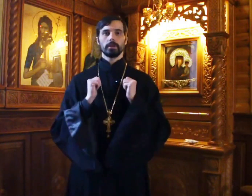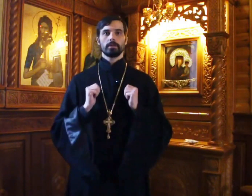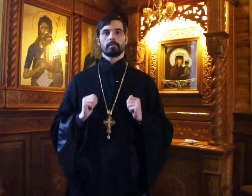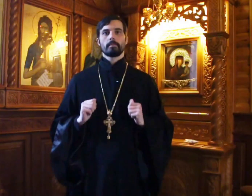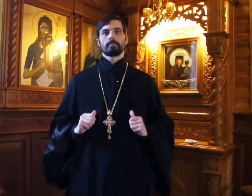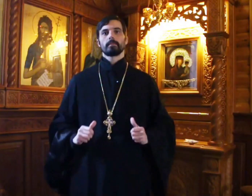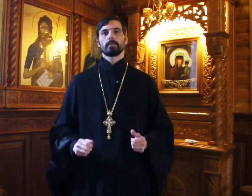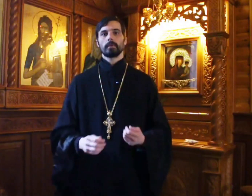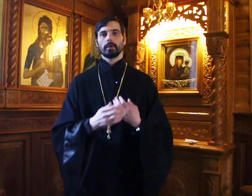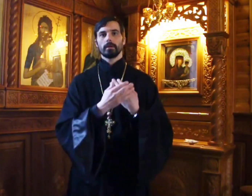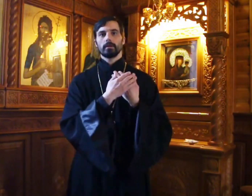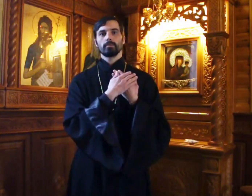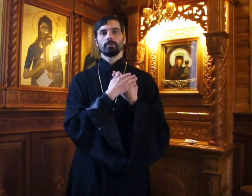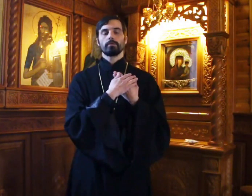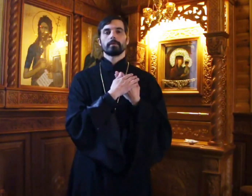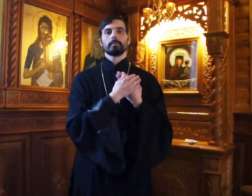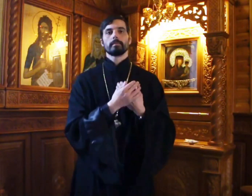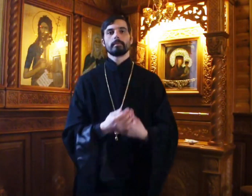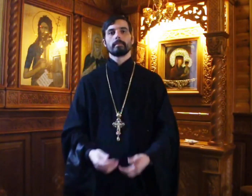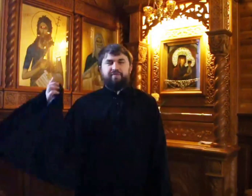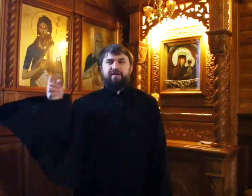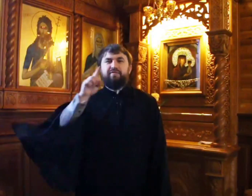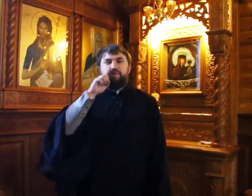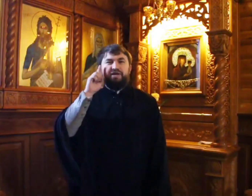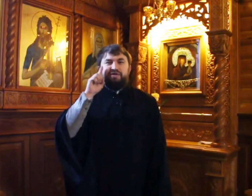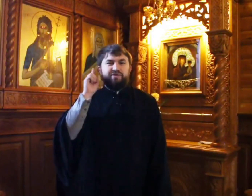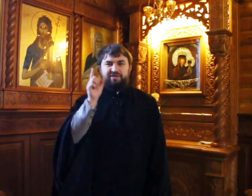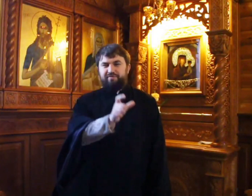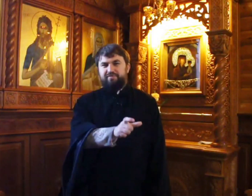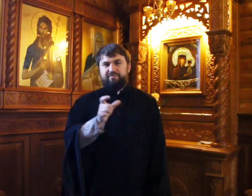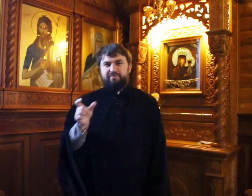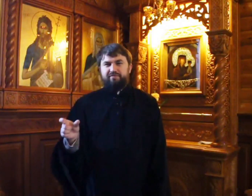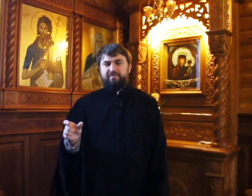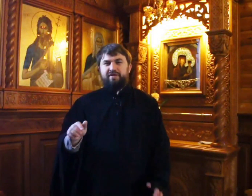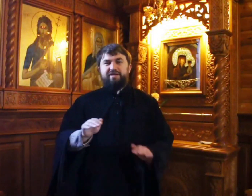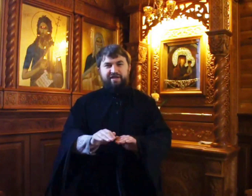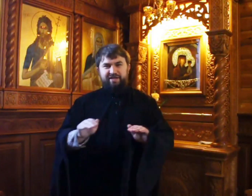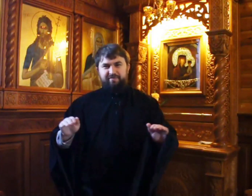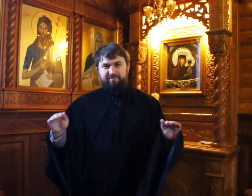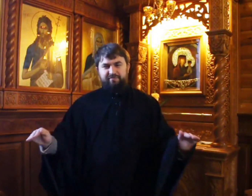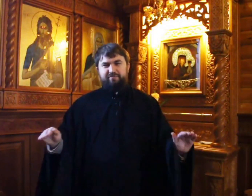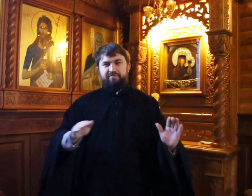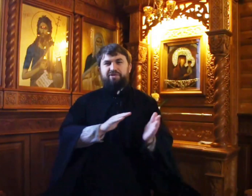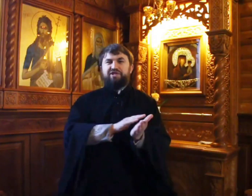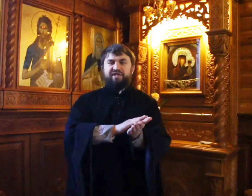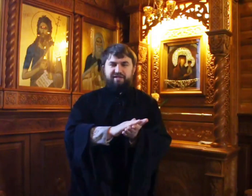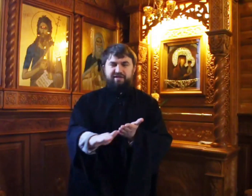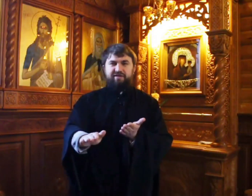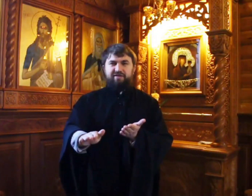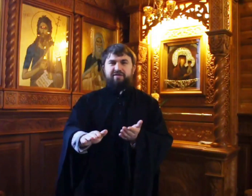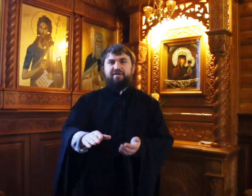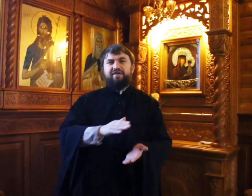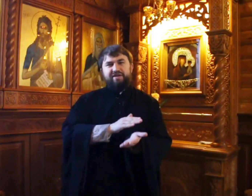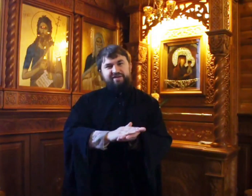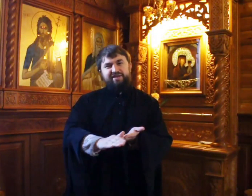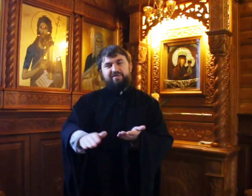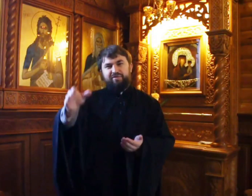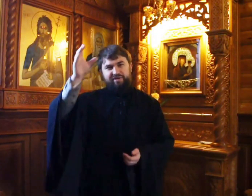мир и любовь. Молодежи, детям чистоты и